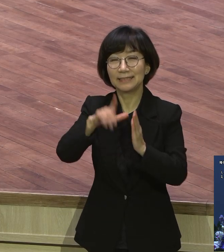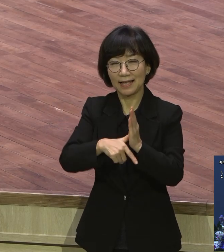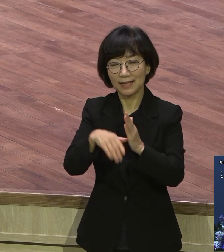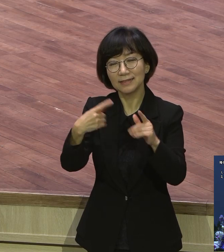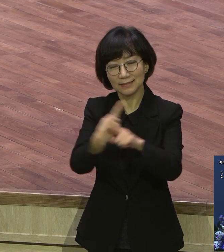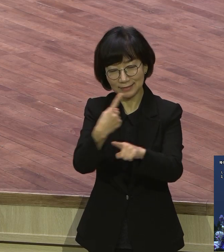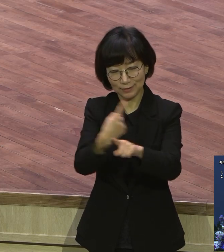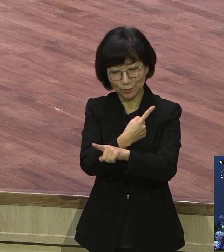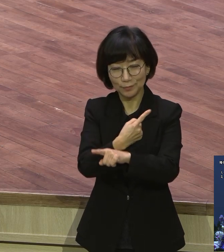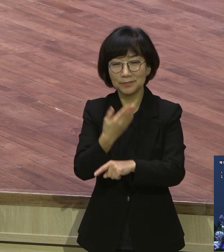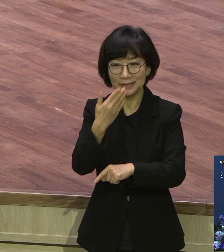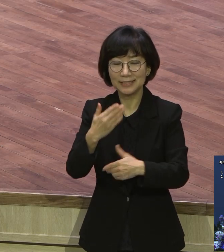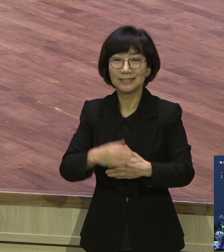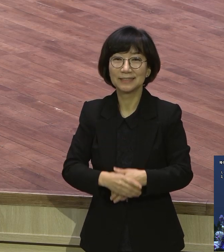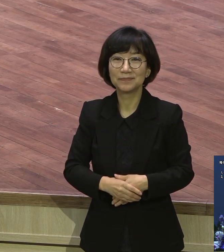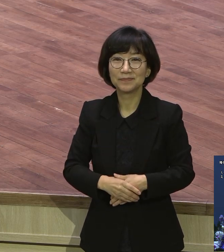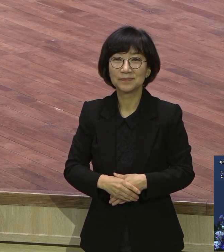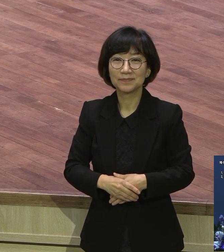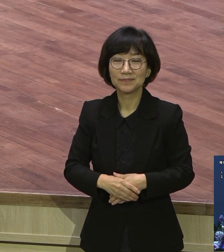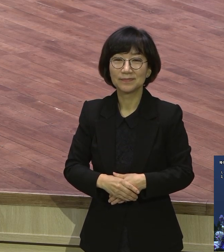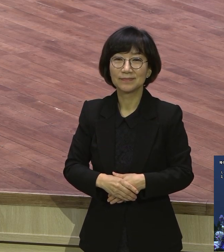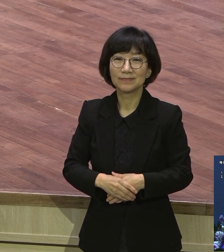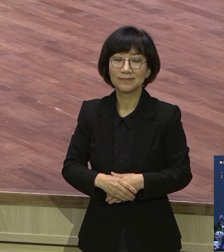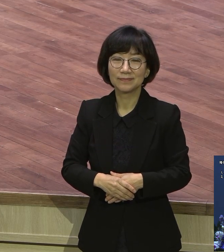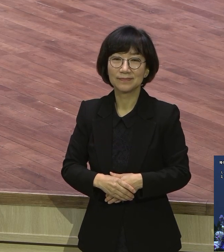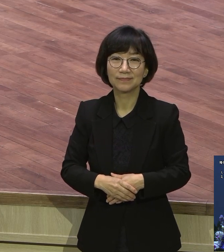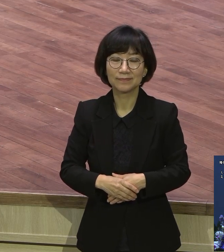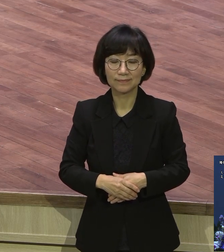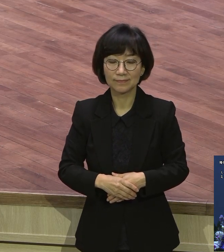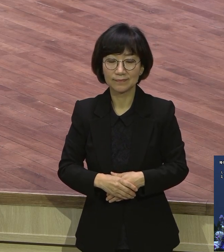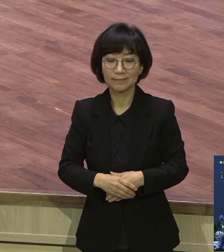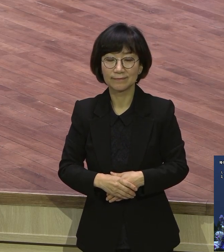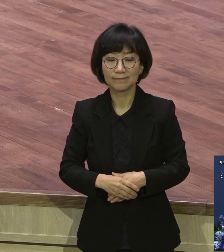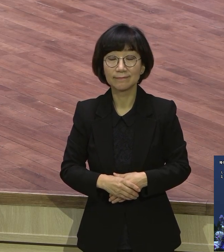여러분에게 다 주어져 있단 말이에요